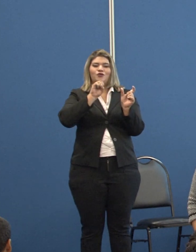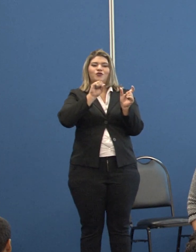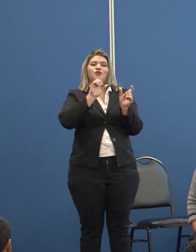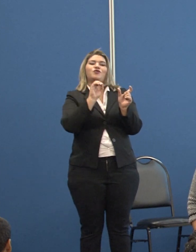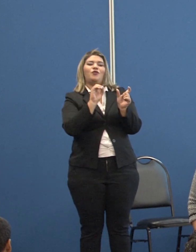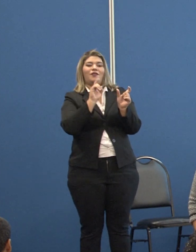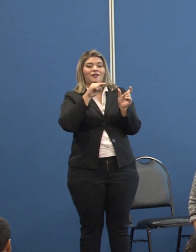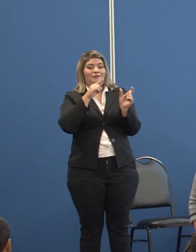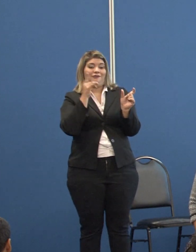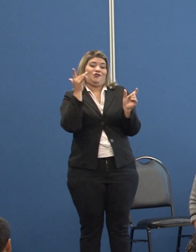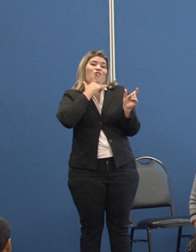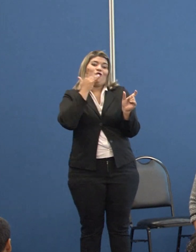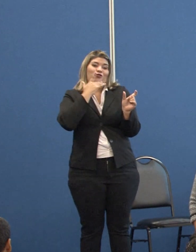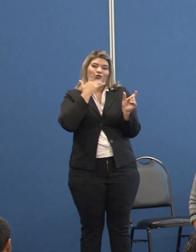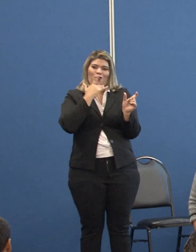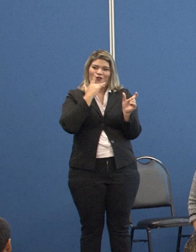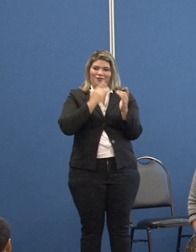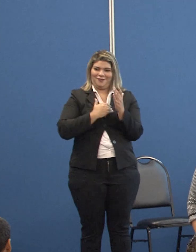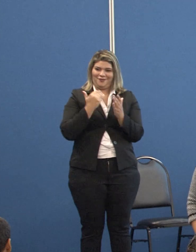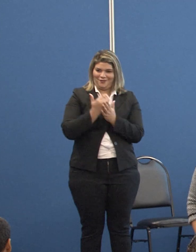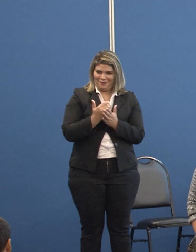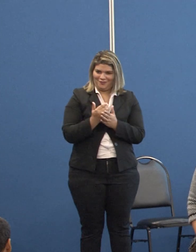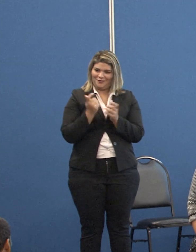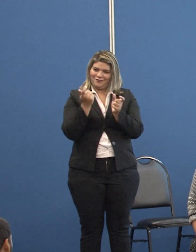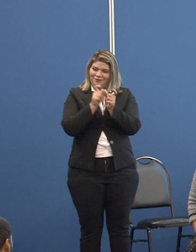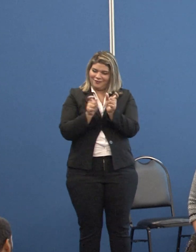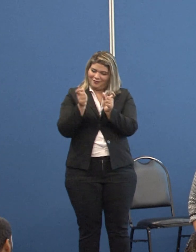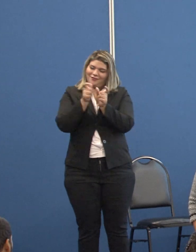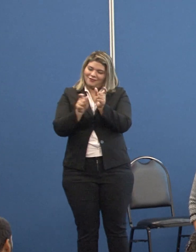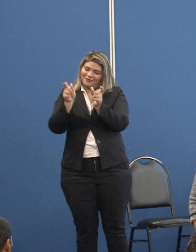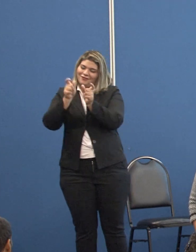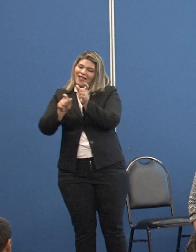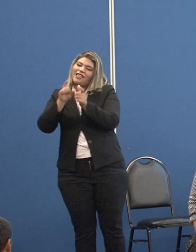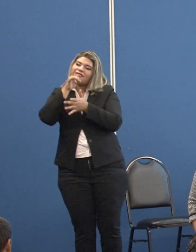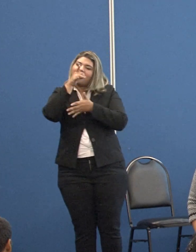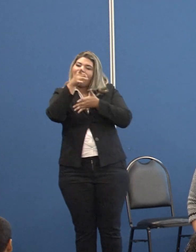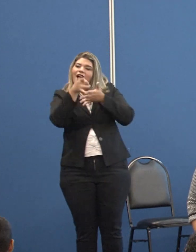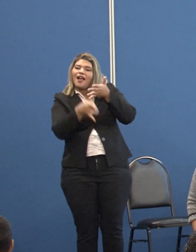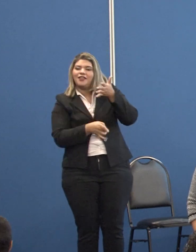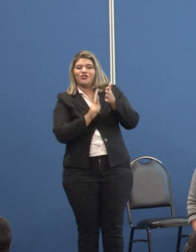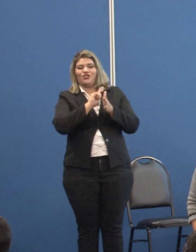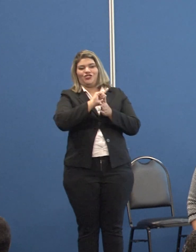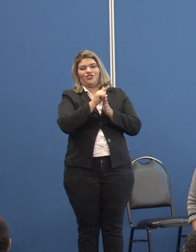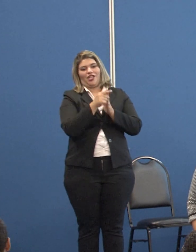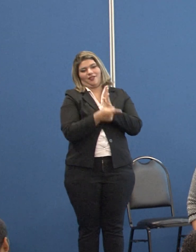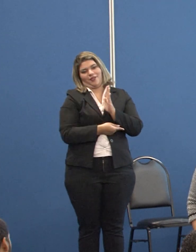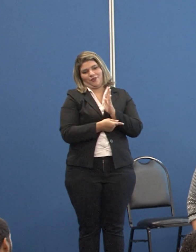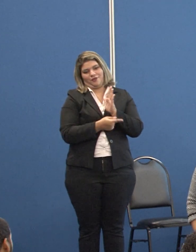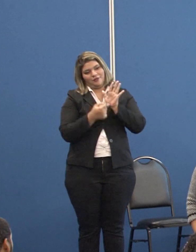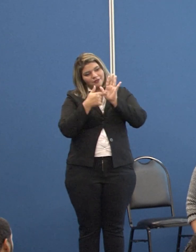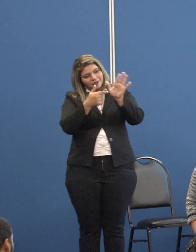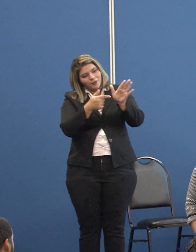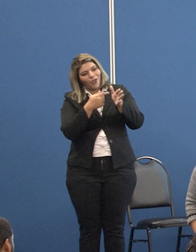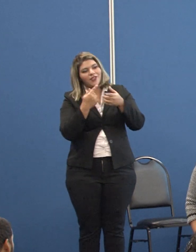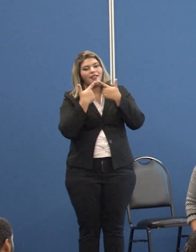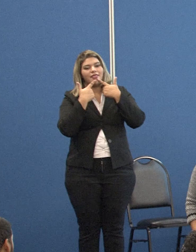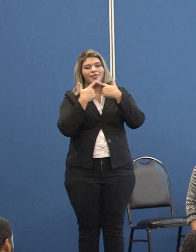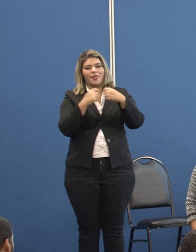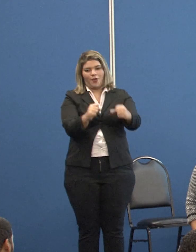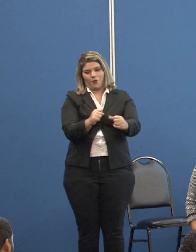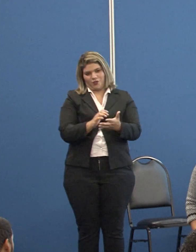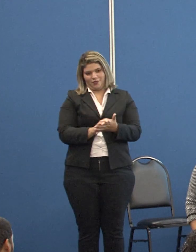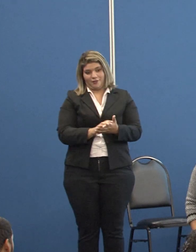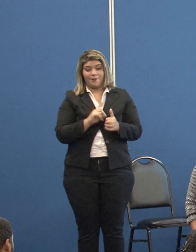trabalhar ali. Isso está o quê? No detalhamento do gênero, quando eu vou trabalhar a parte linguística.